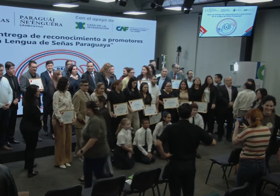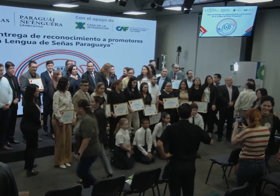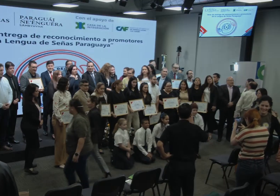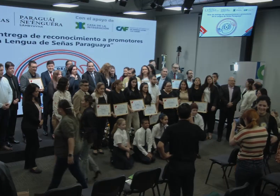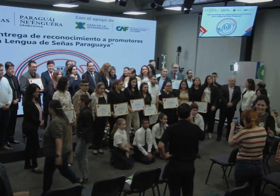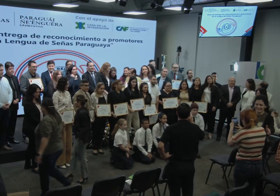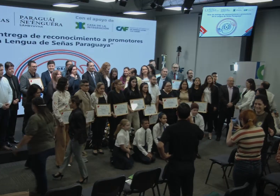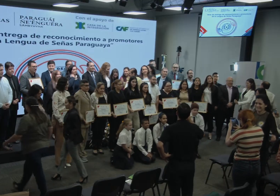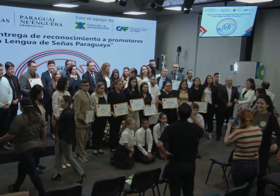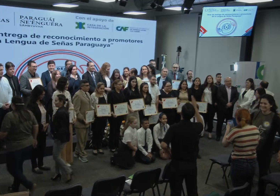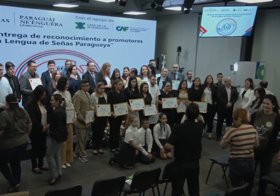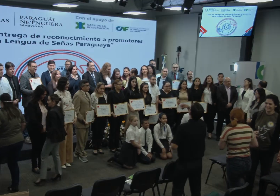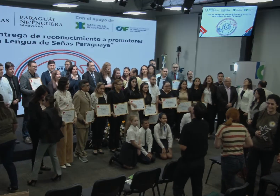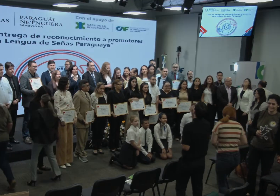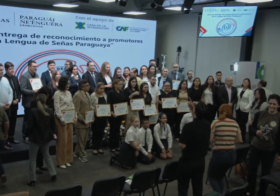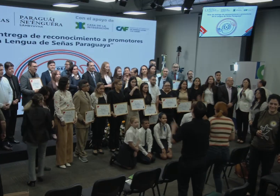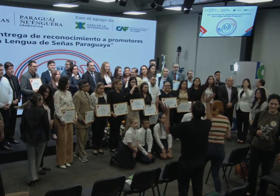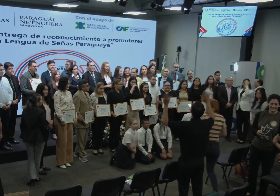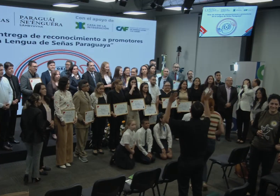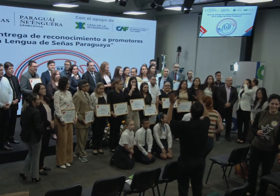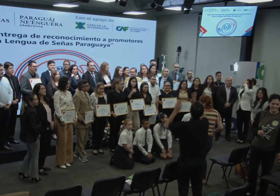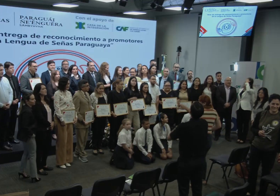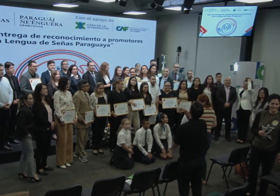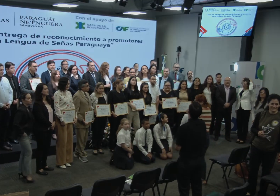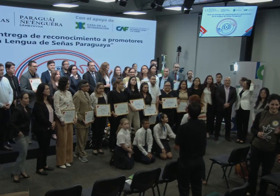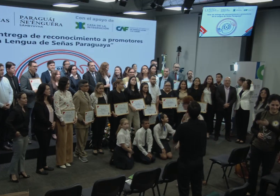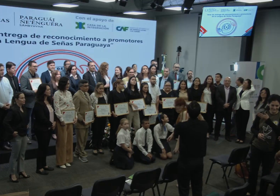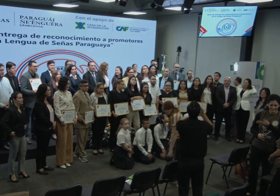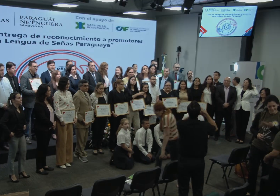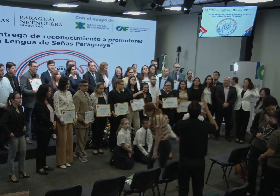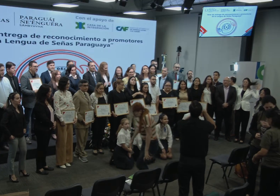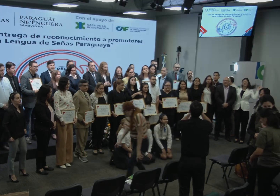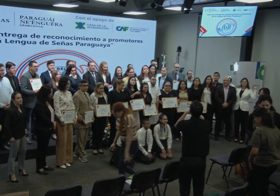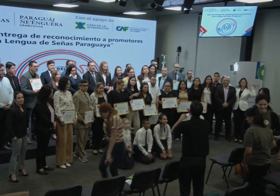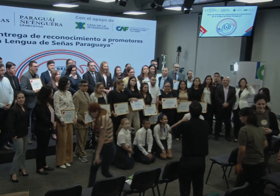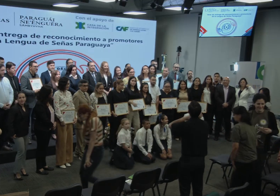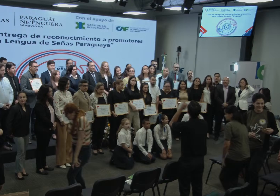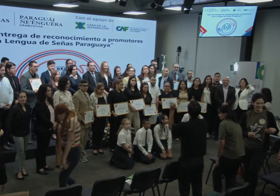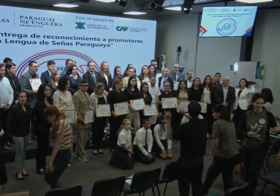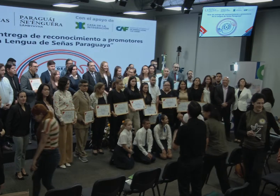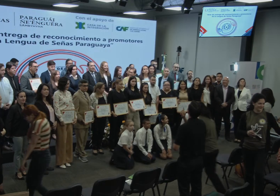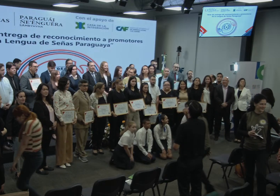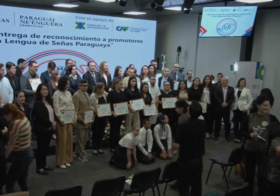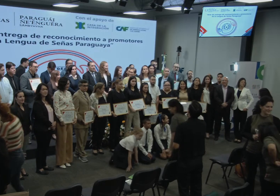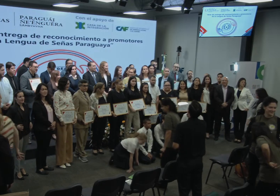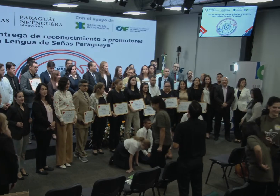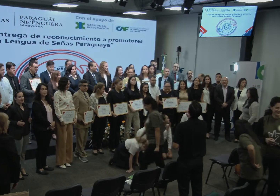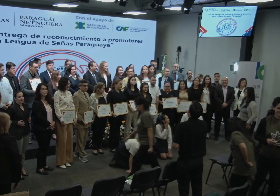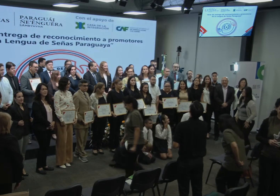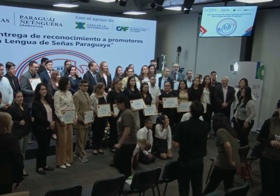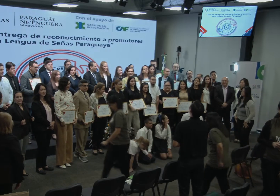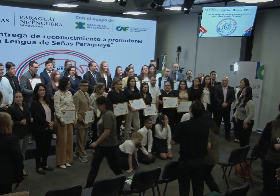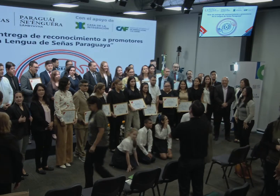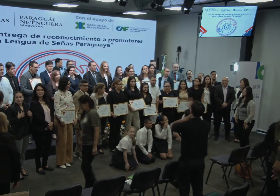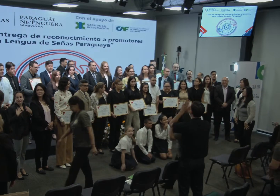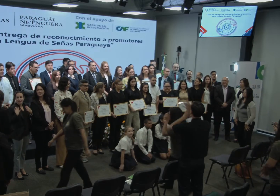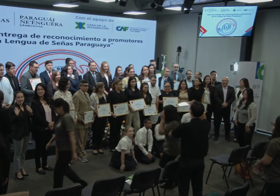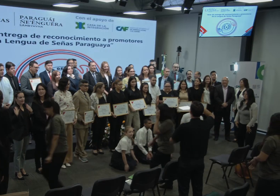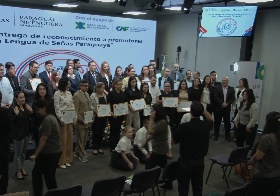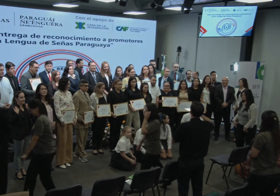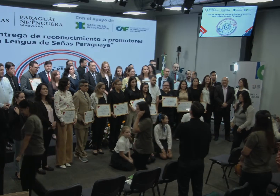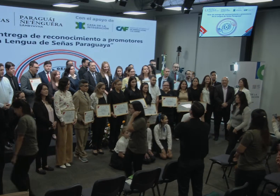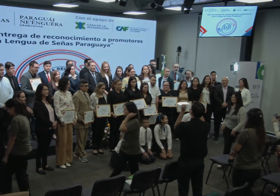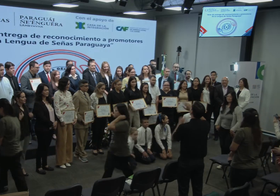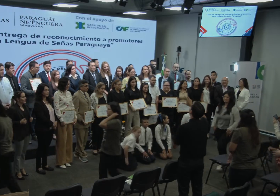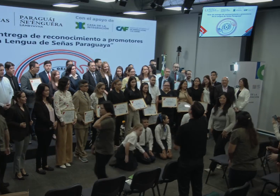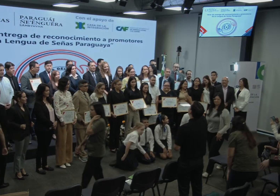Antes de la foto, queremos decir un muy feliz día a los intérpretes y traductores, que hoy justamente 30